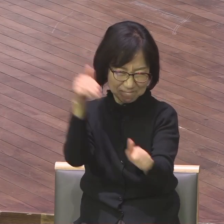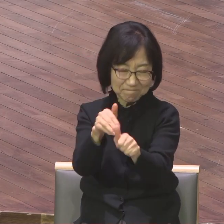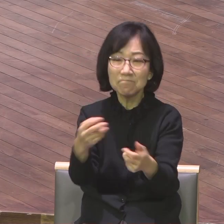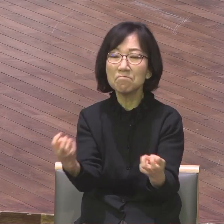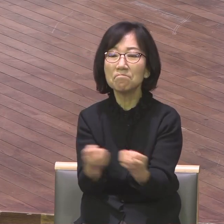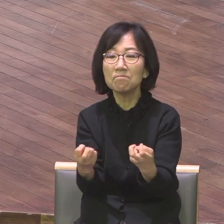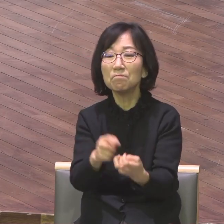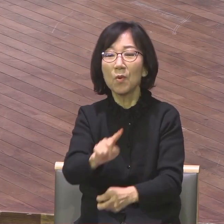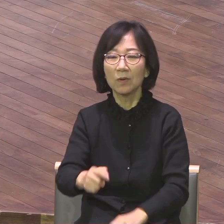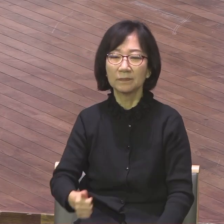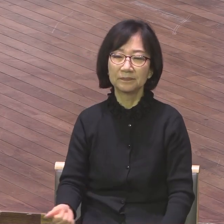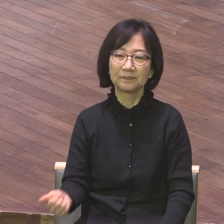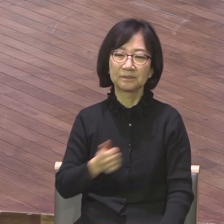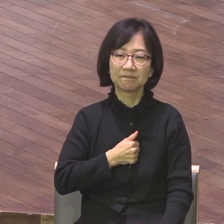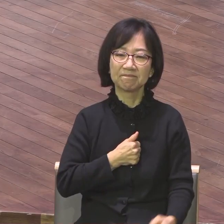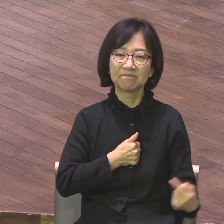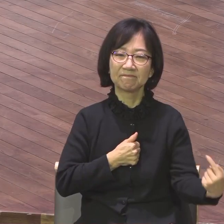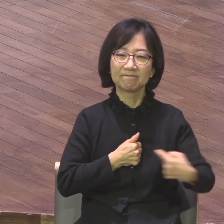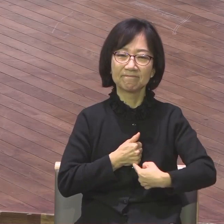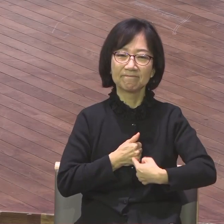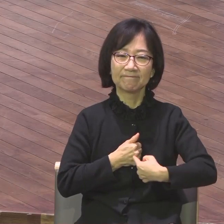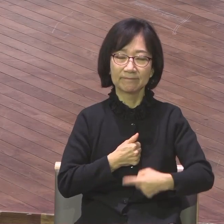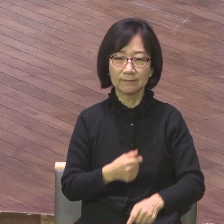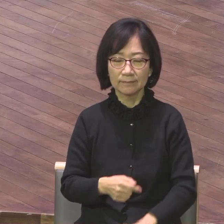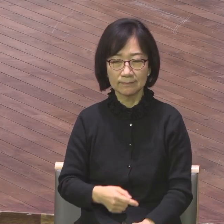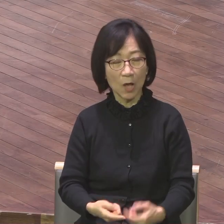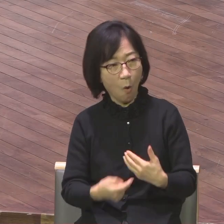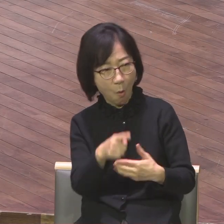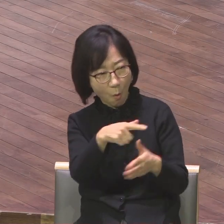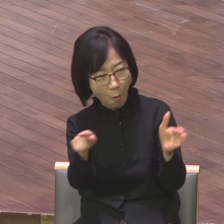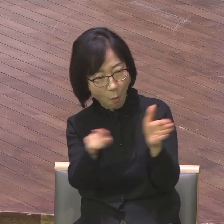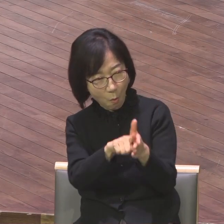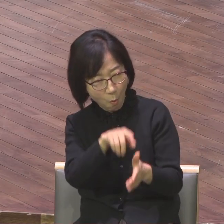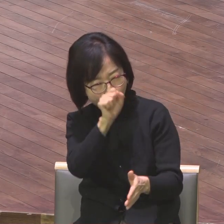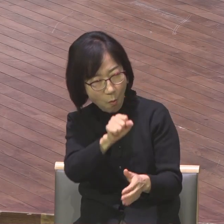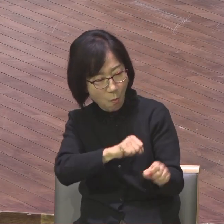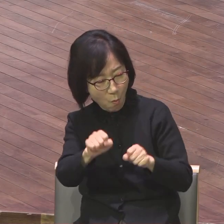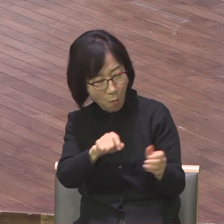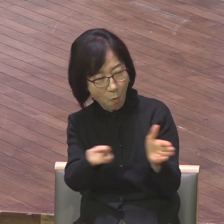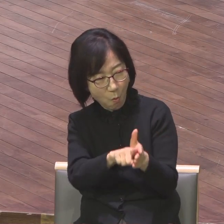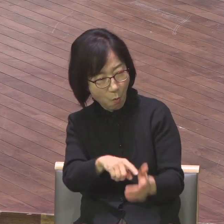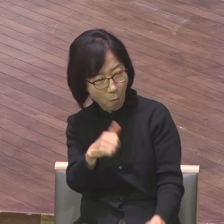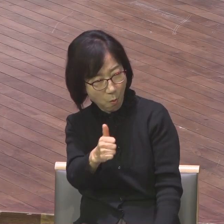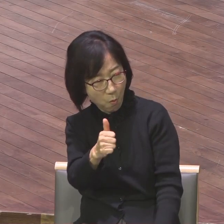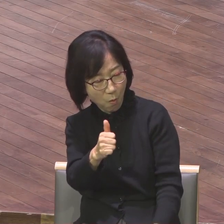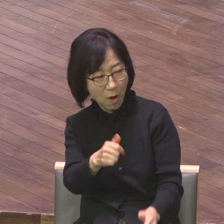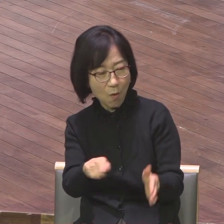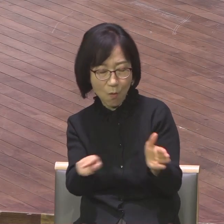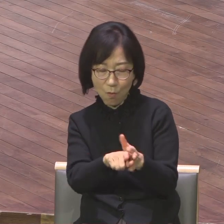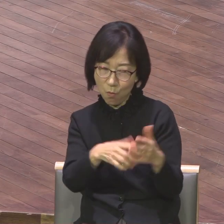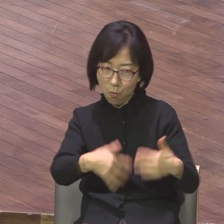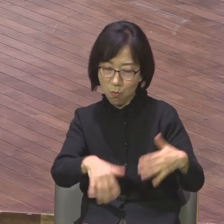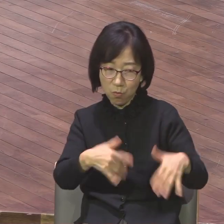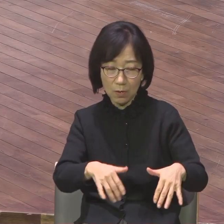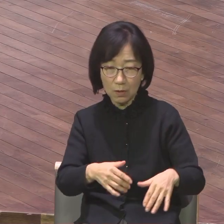자존심이에요. 아무리 신앙이 좋아 보여도, 아무리 믿음이 있어 보여도